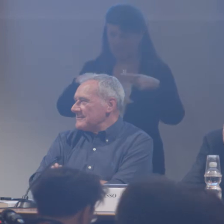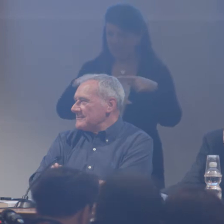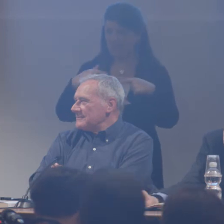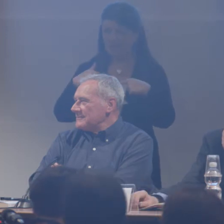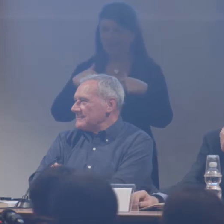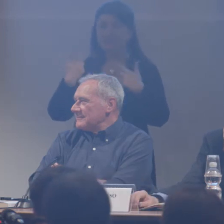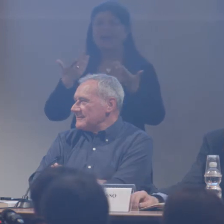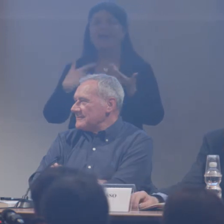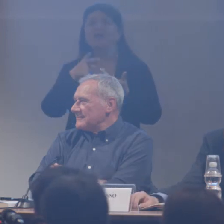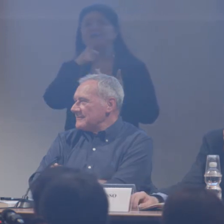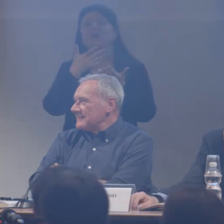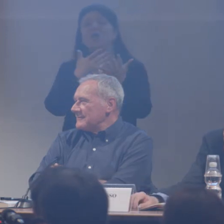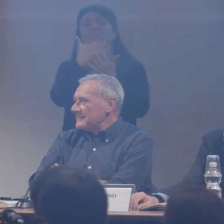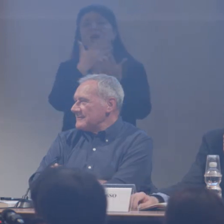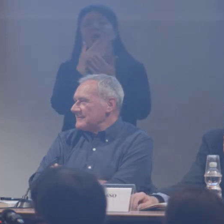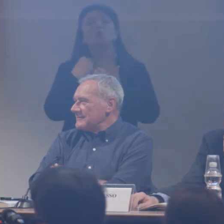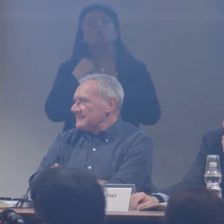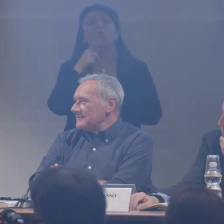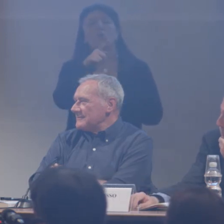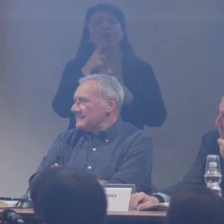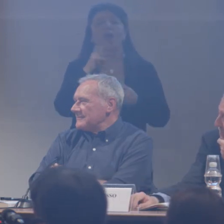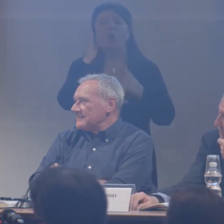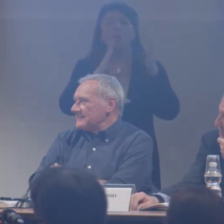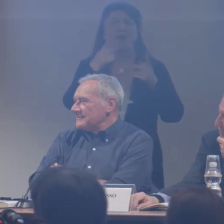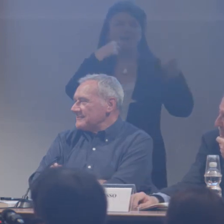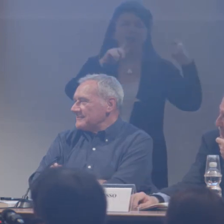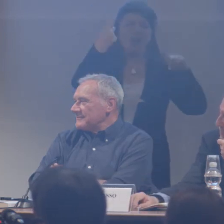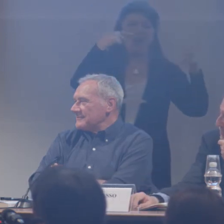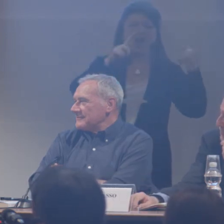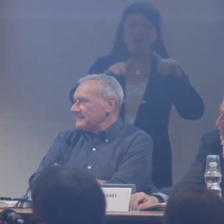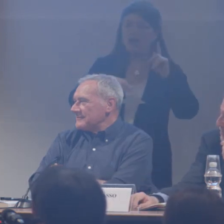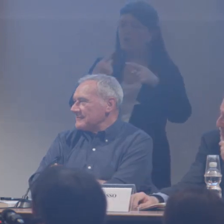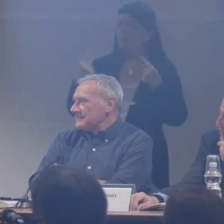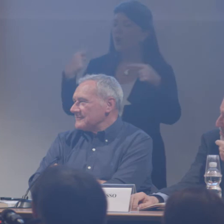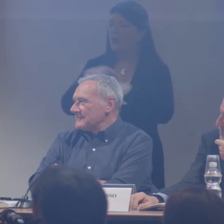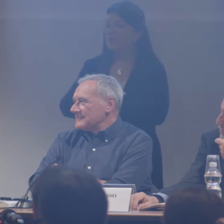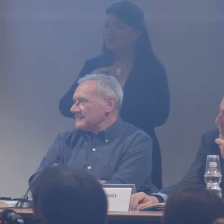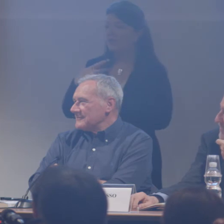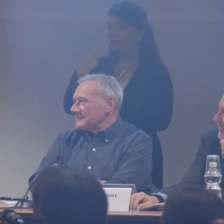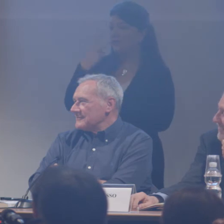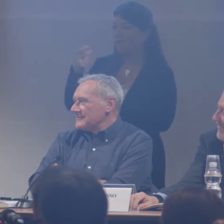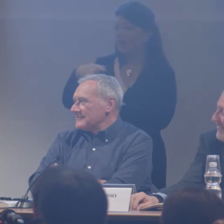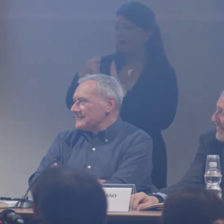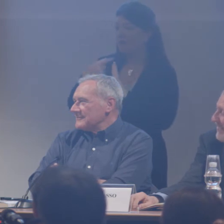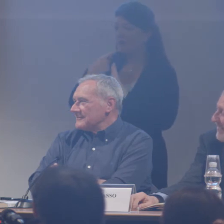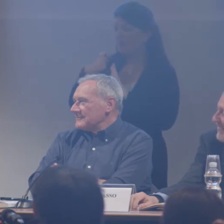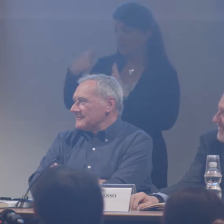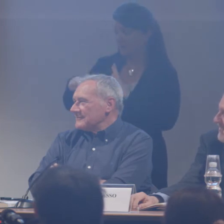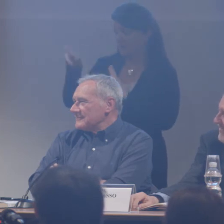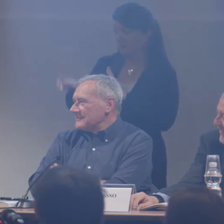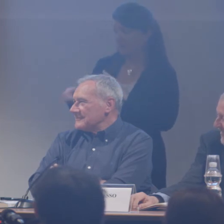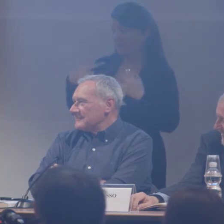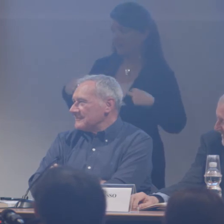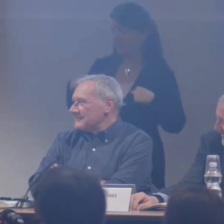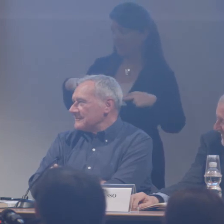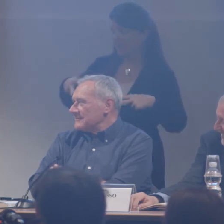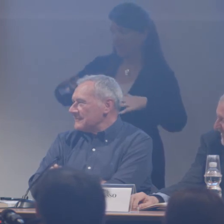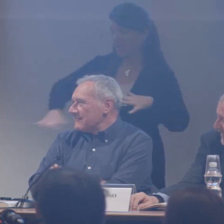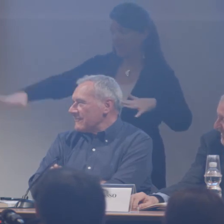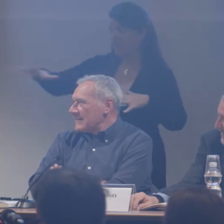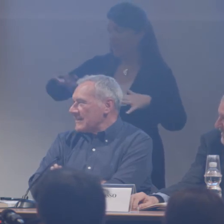di Cuneo, no, perché la mafia è qua, là, e poi vedevo il film con uno che era lì, e io dicevo, porca miseria, speriamo bene, e